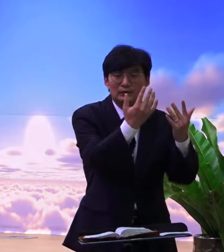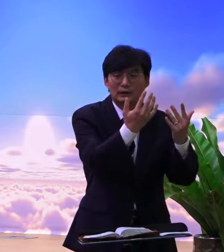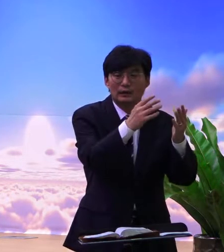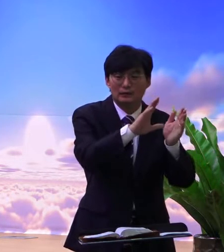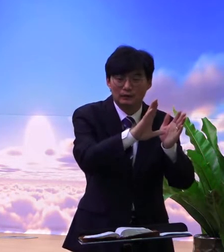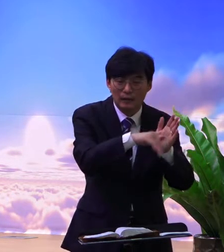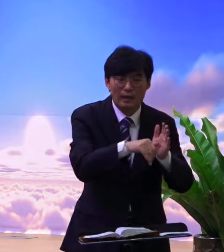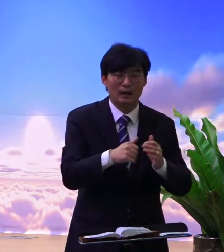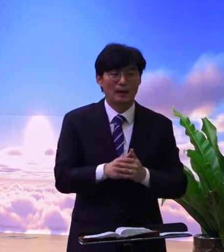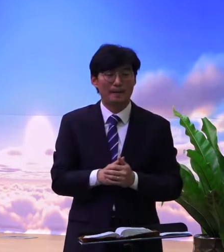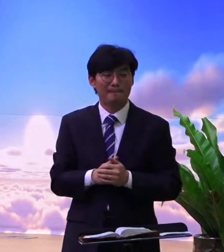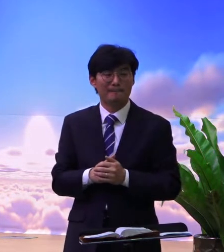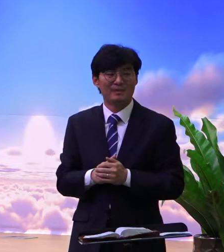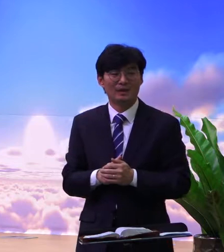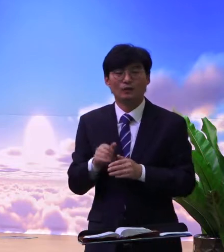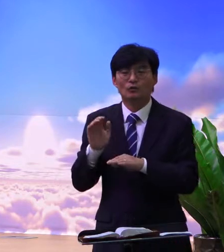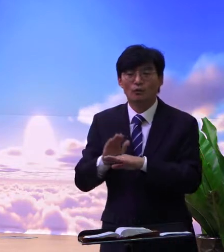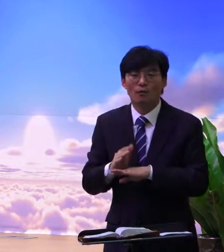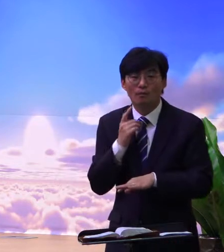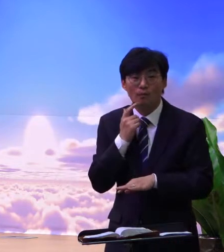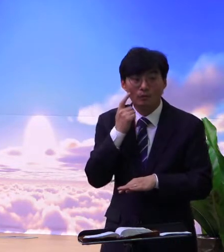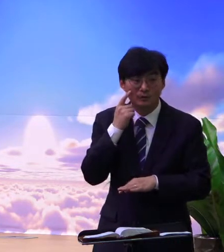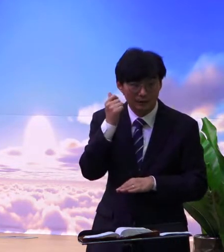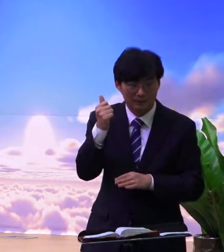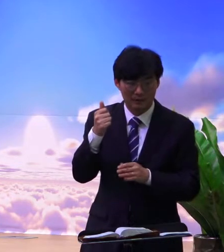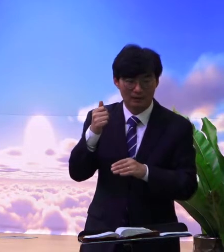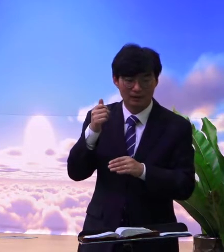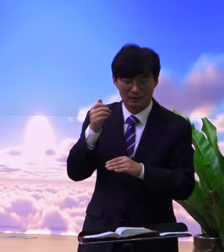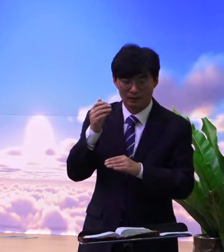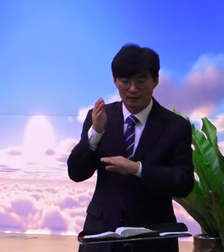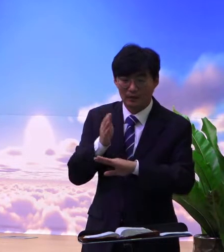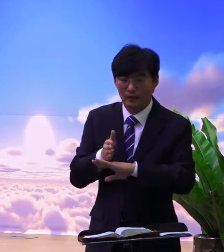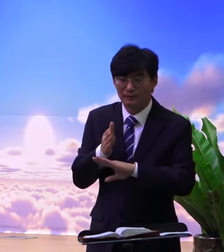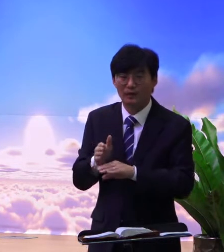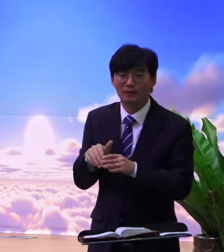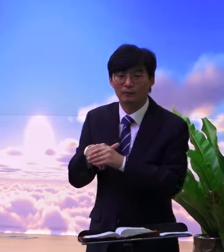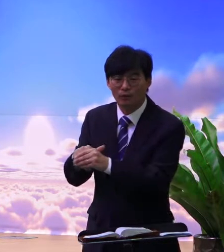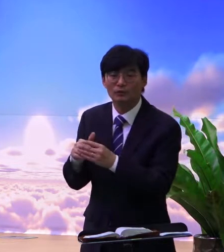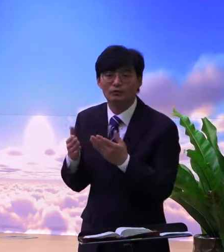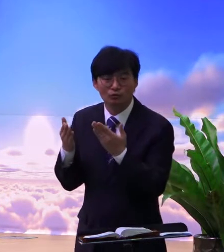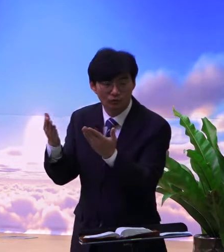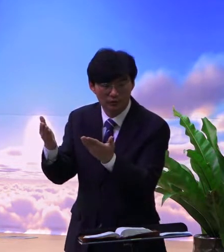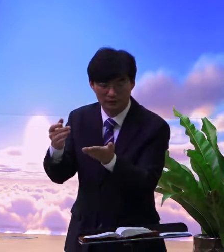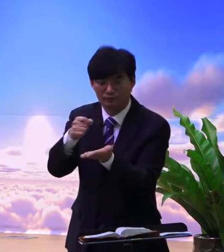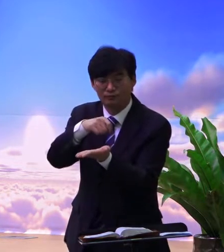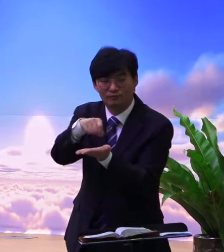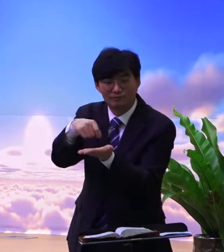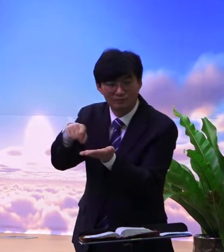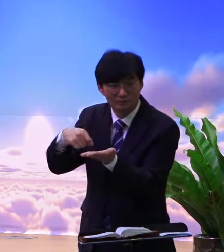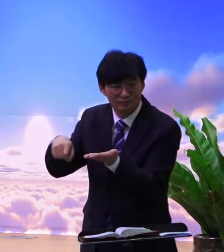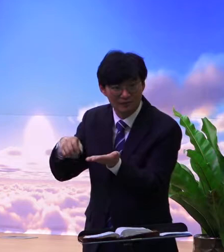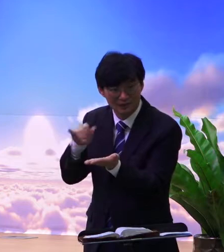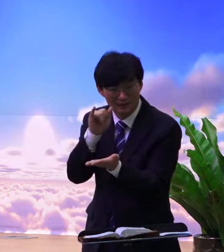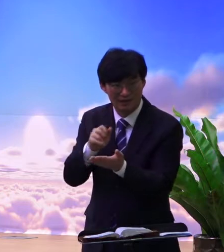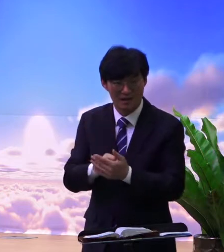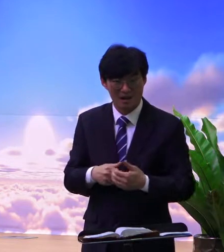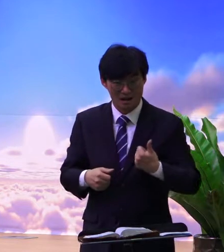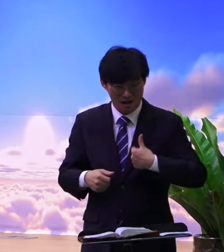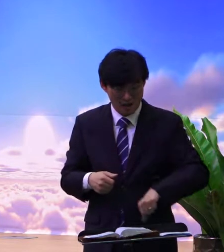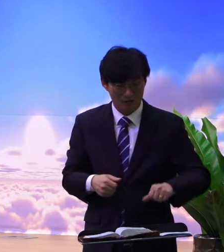봉투입니다. 저 2번을 가면서도 그걸 사실 못 봤는데 거기 보면 그 봉투의 겉면에 이렇게 쓰여 있다고 합니다.